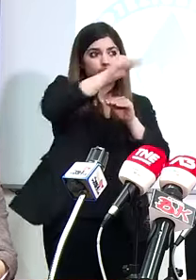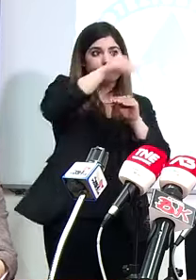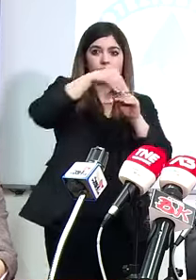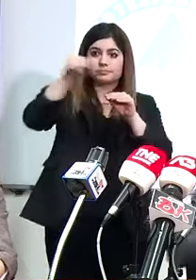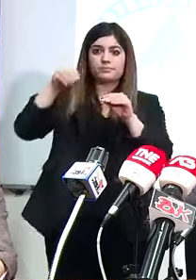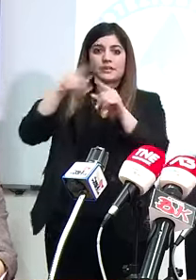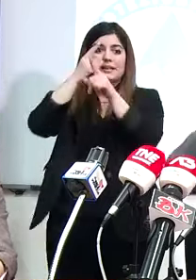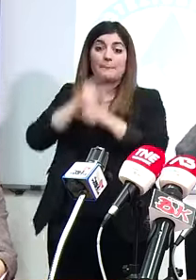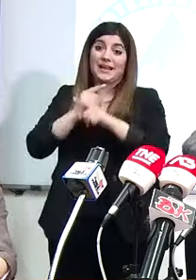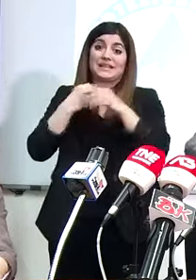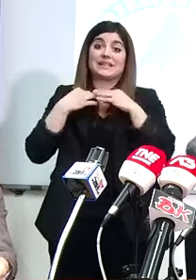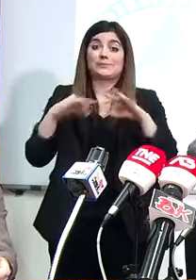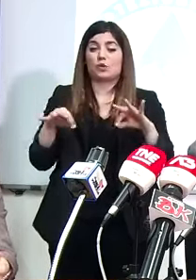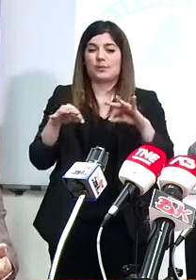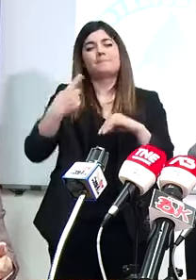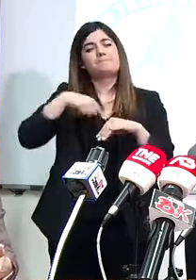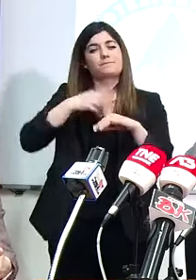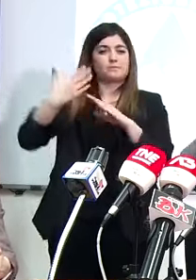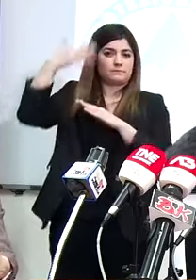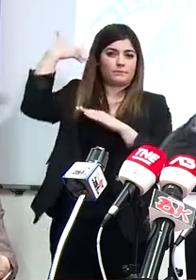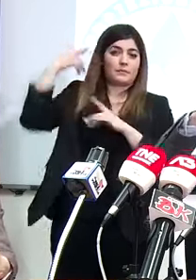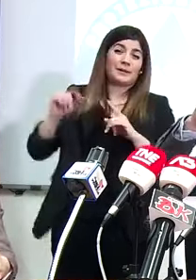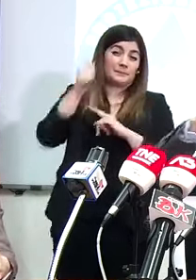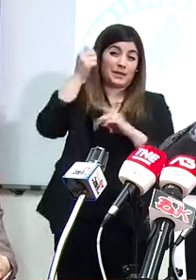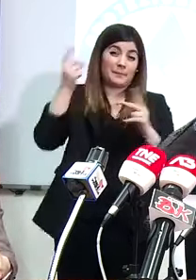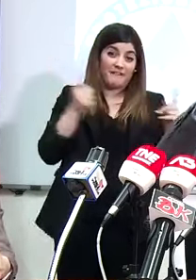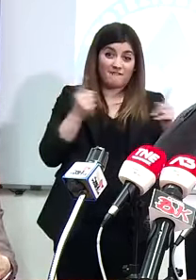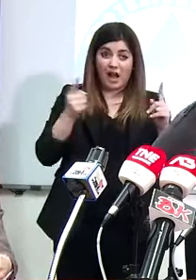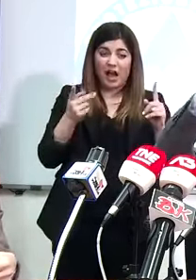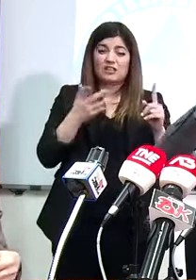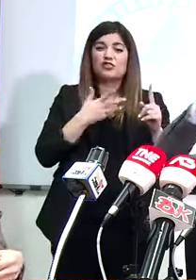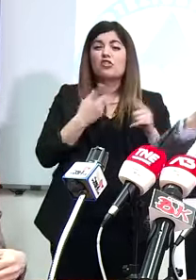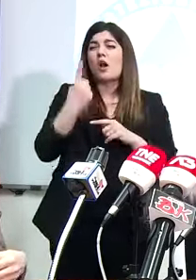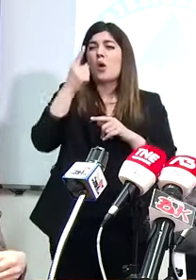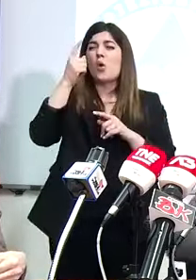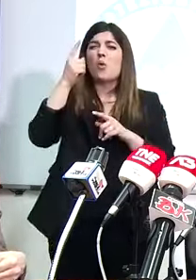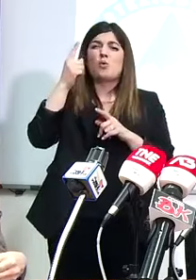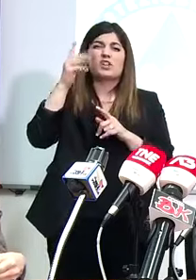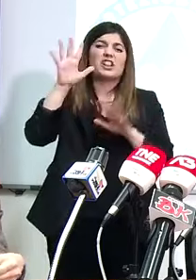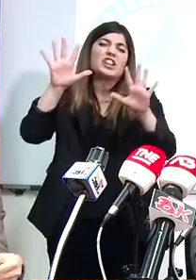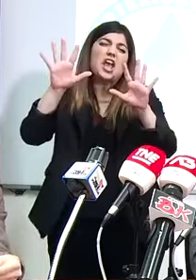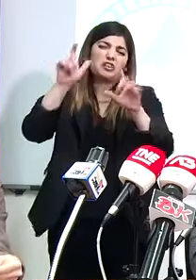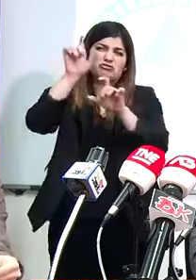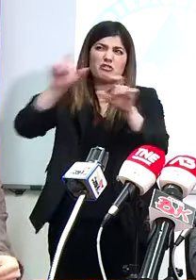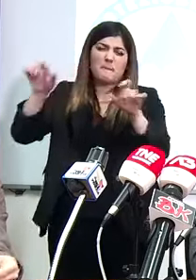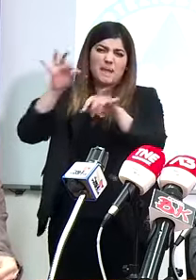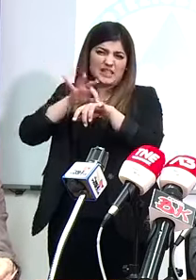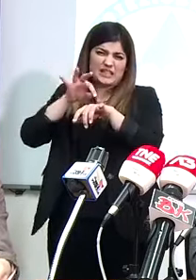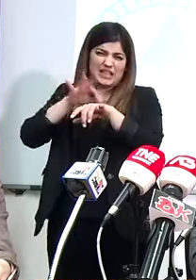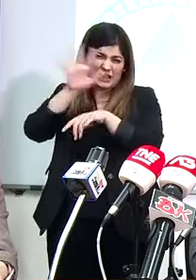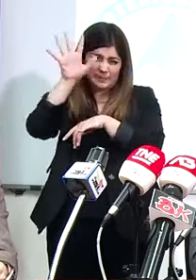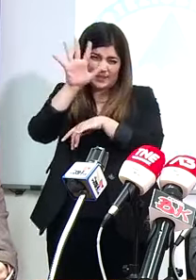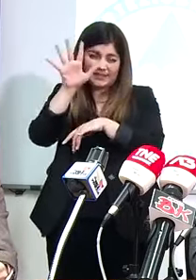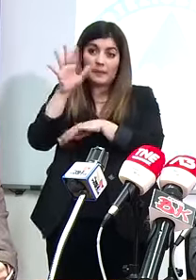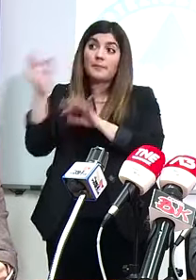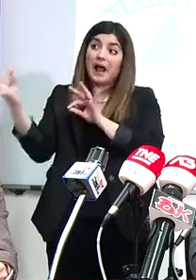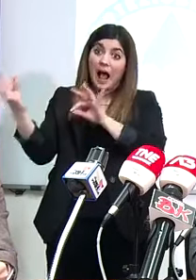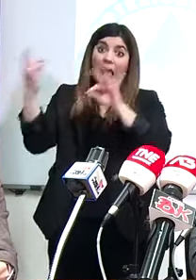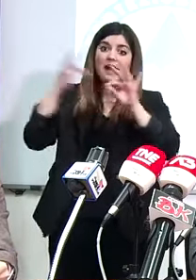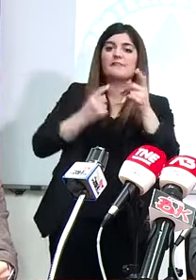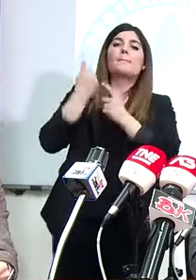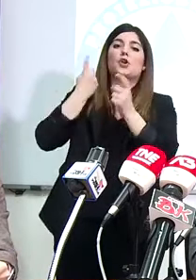nella prima fase qualche paziente ma sto parlando veramente di tipo una 10 nei pazienti abbiamo ricevuti dalla lombardia allora